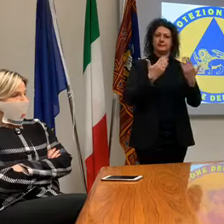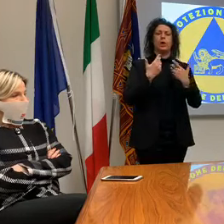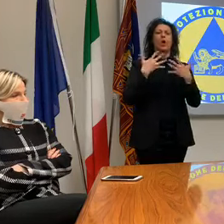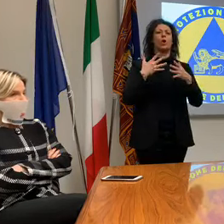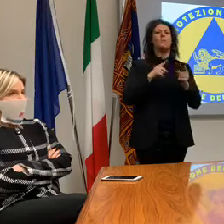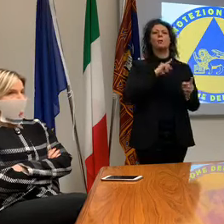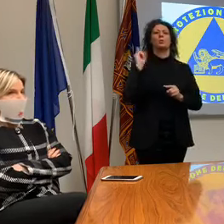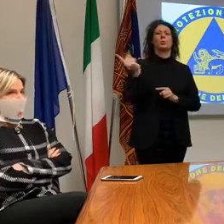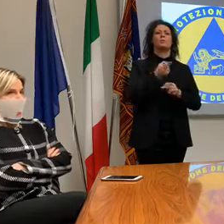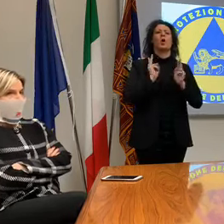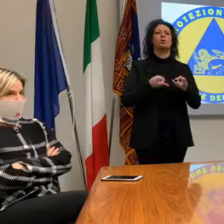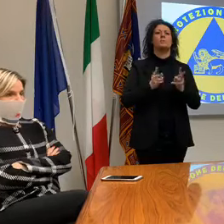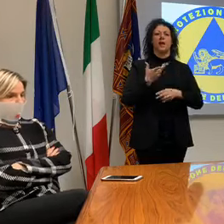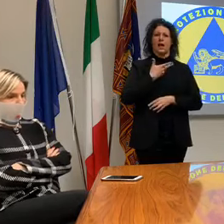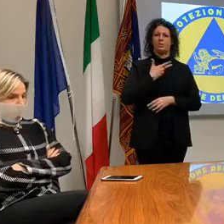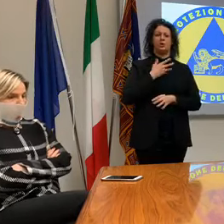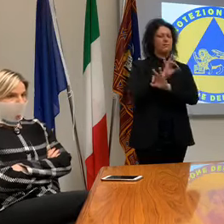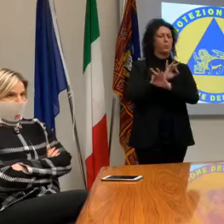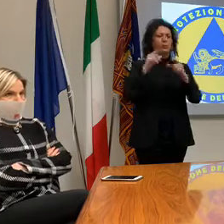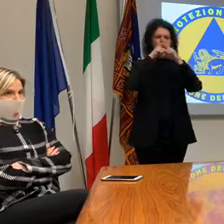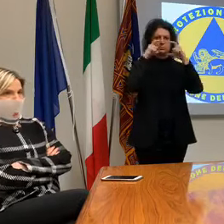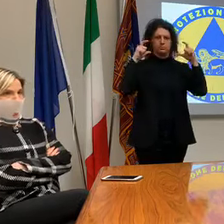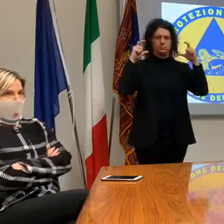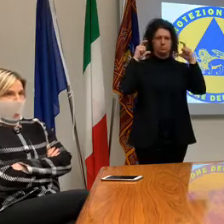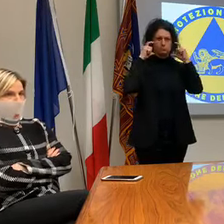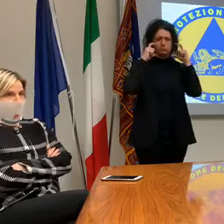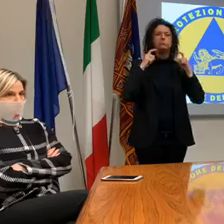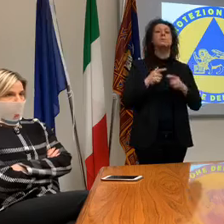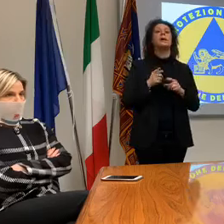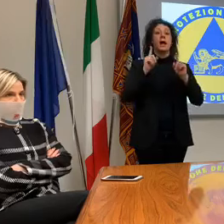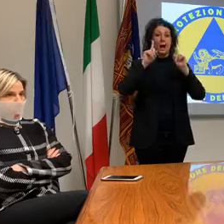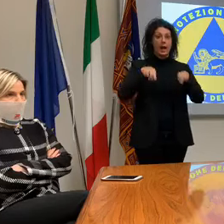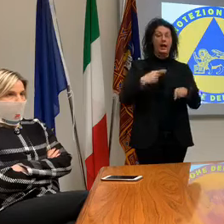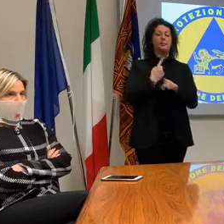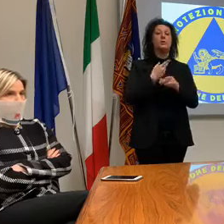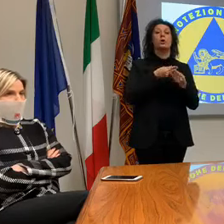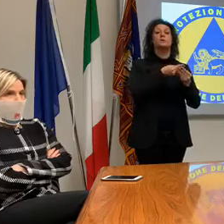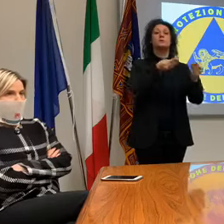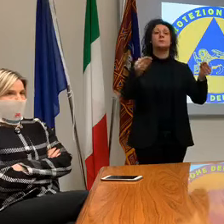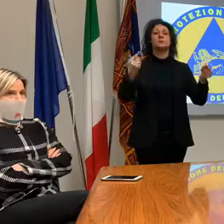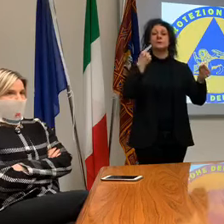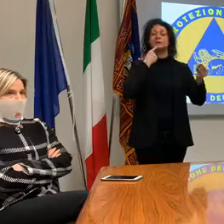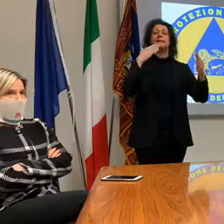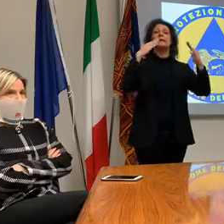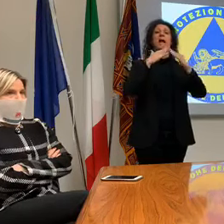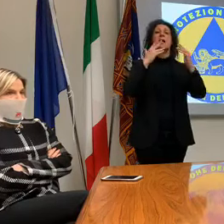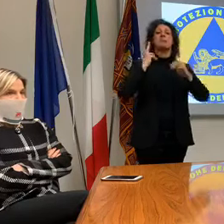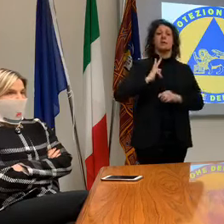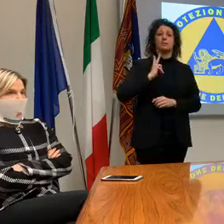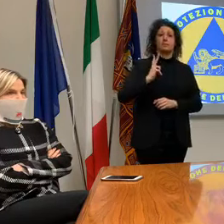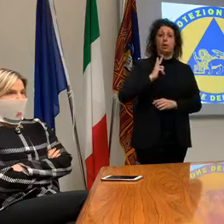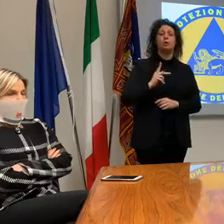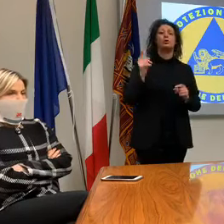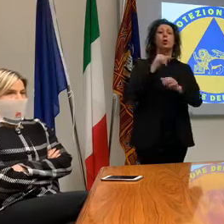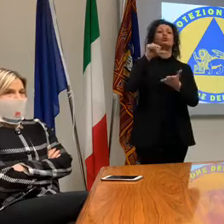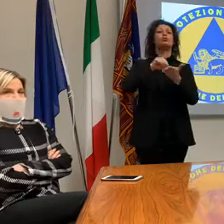ai direttori generali abbiamo detto di distribuirle anche alle case di riposo e centri servizi. Ovviamente stiamo parlando di